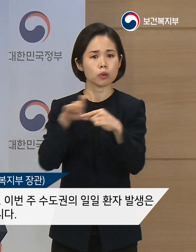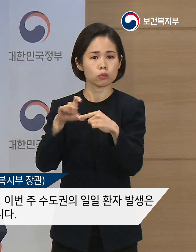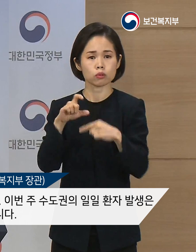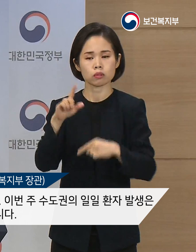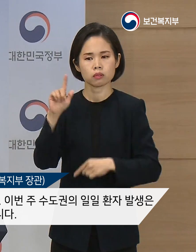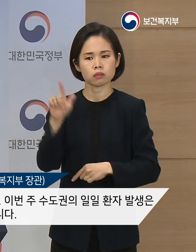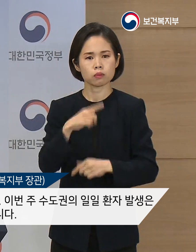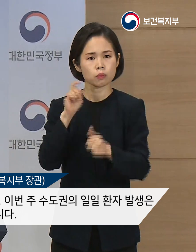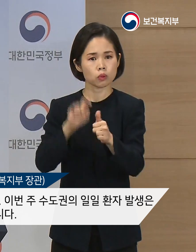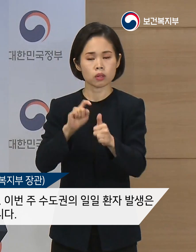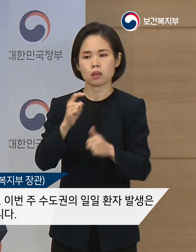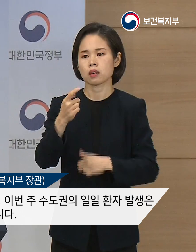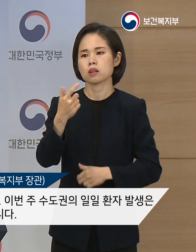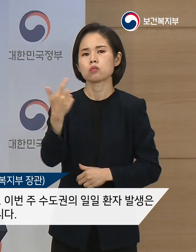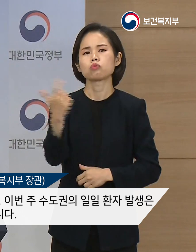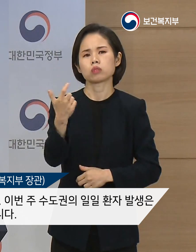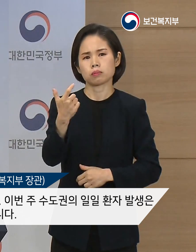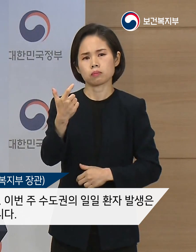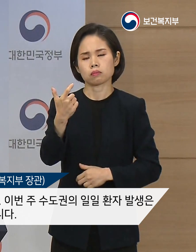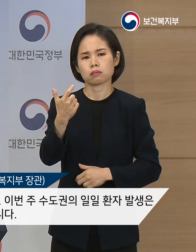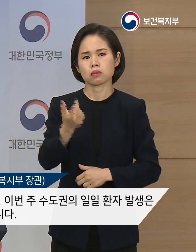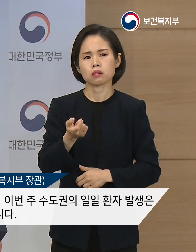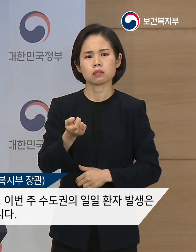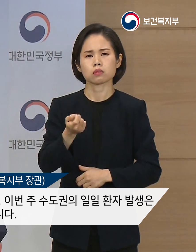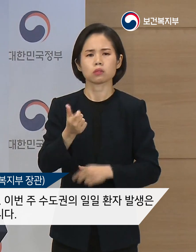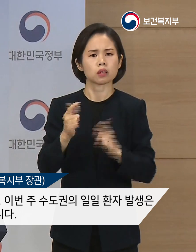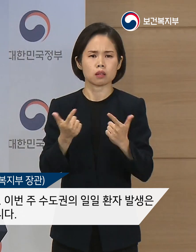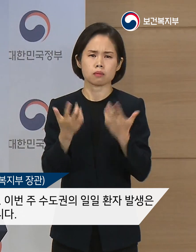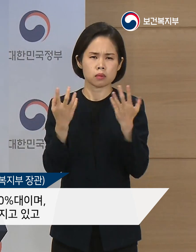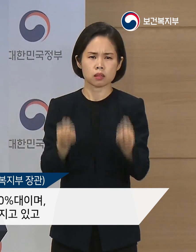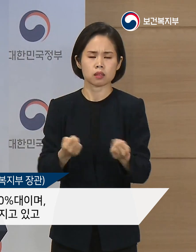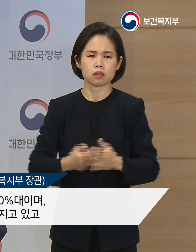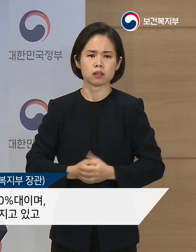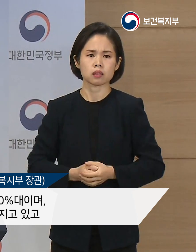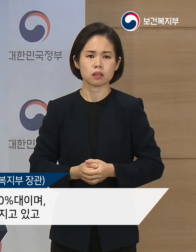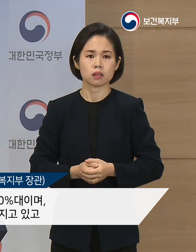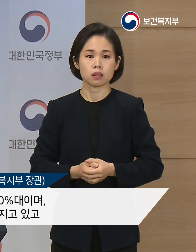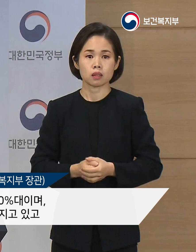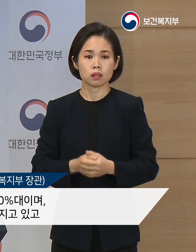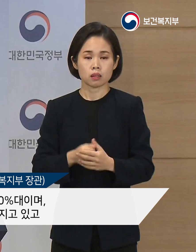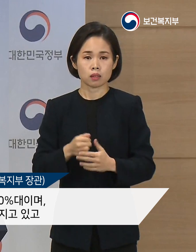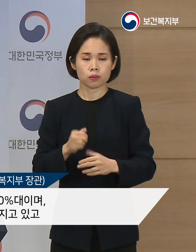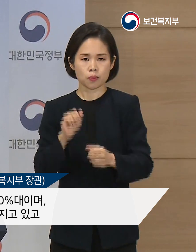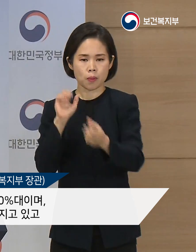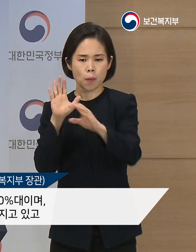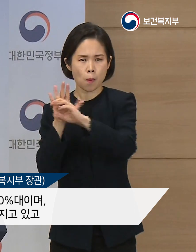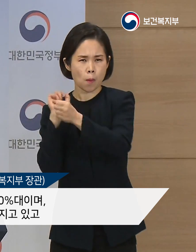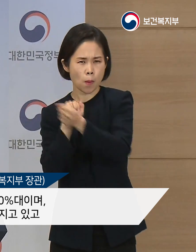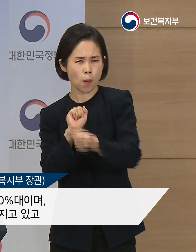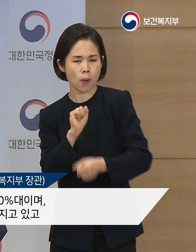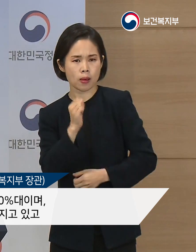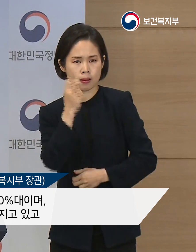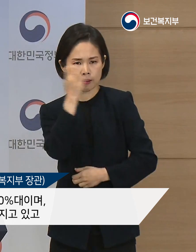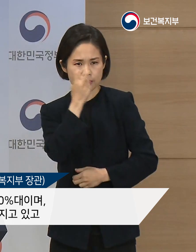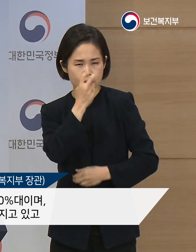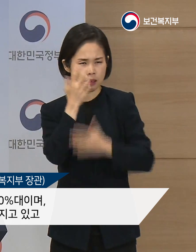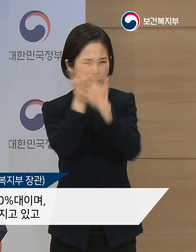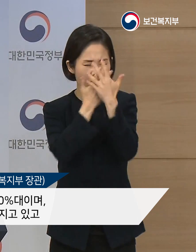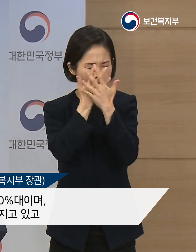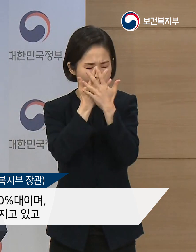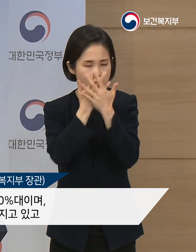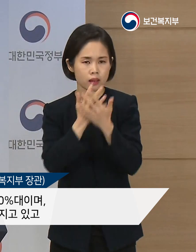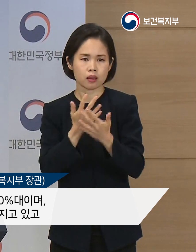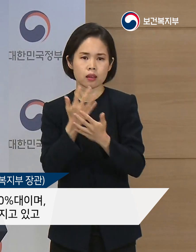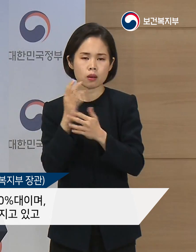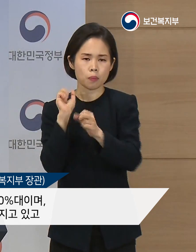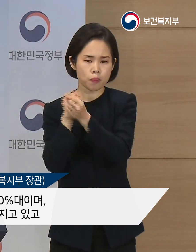60명대로 결코 적지 않은 수입니다. 감염 경로를 조사 중인 사례의 비율이